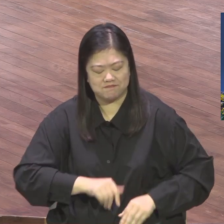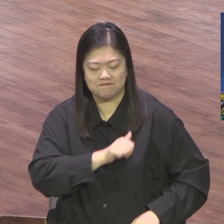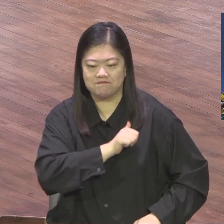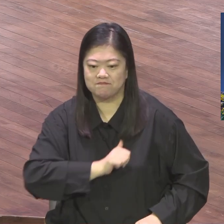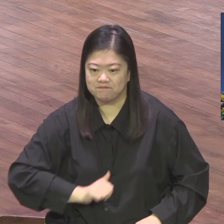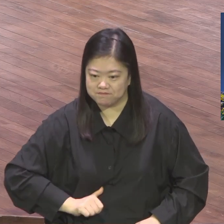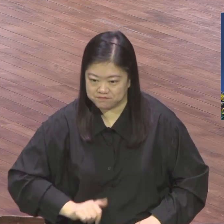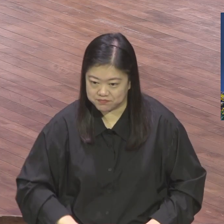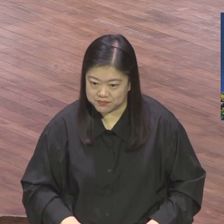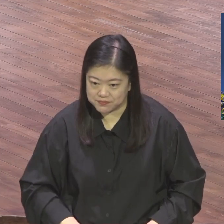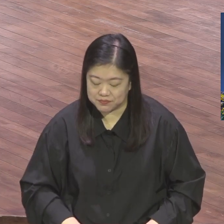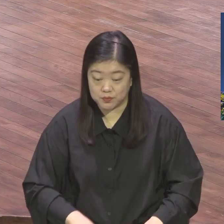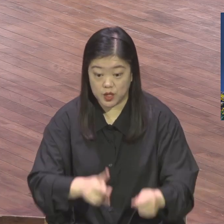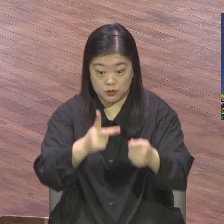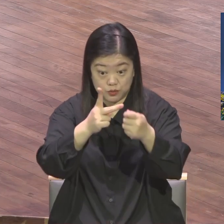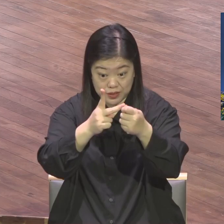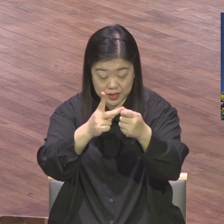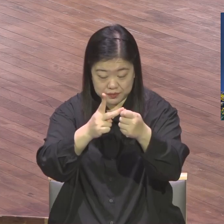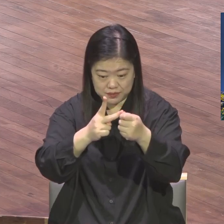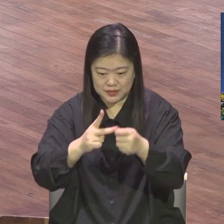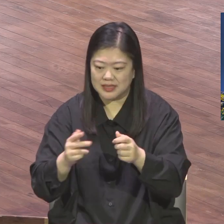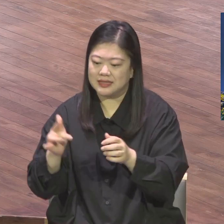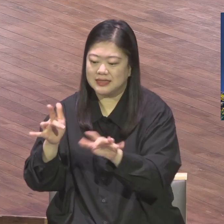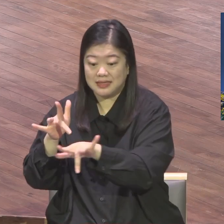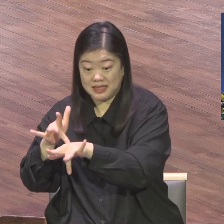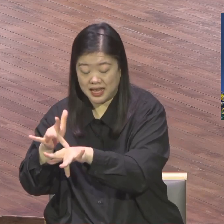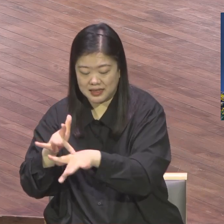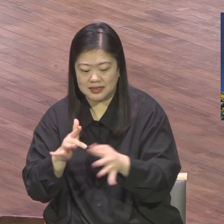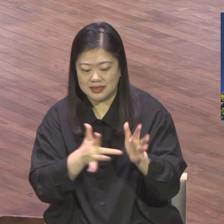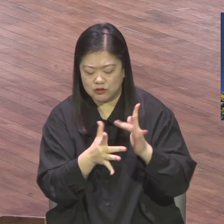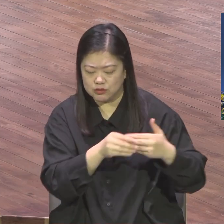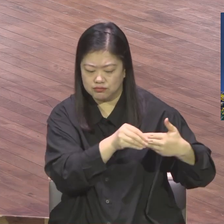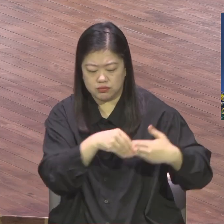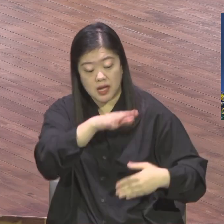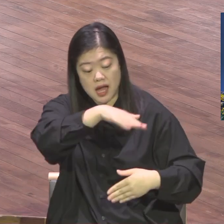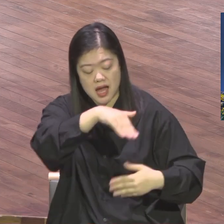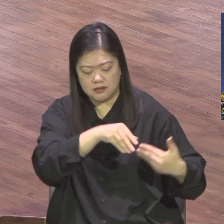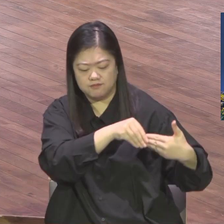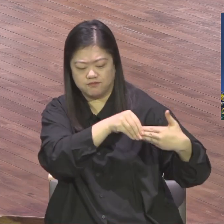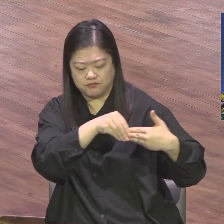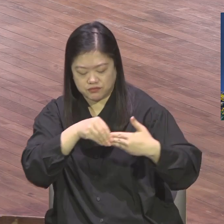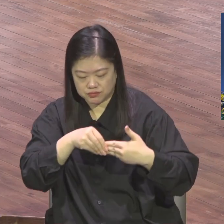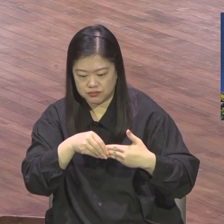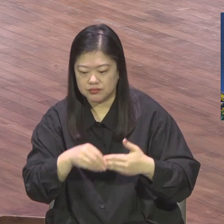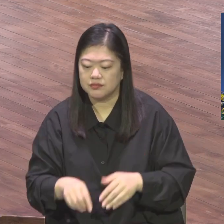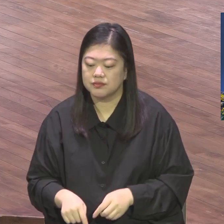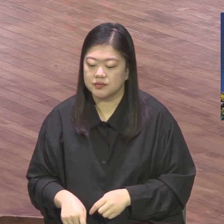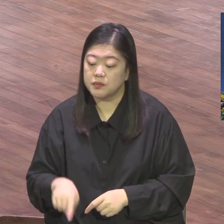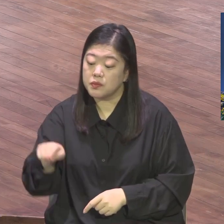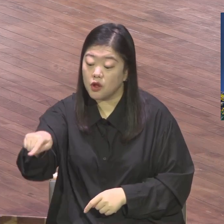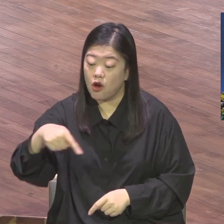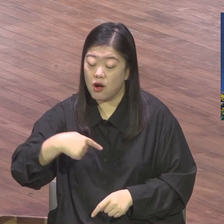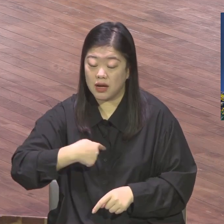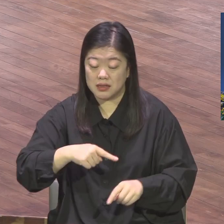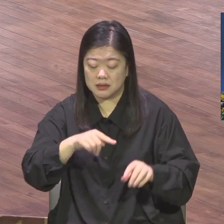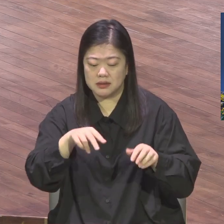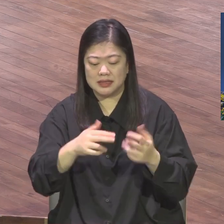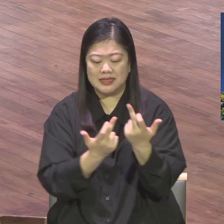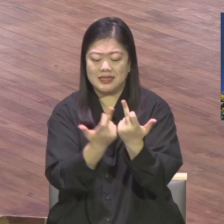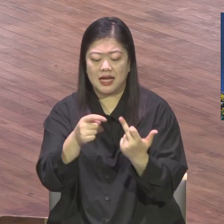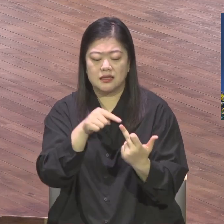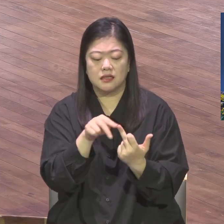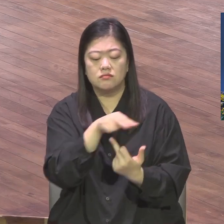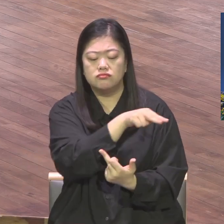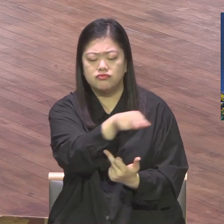둘째는 천하만국과 그 영광을 보여주며 내게 엎드려 경배, 절 한번 하면 내가 내게 다 줄게.